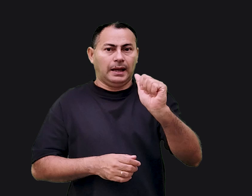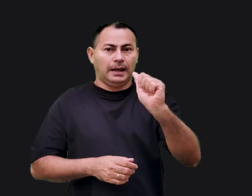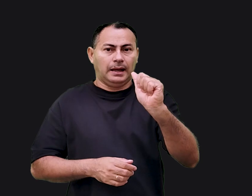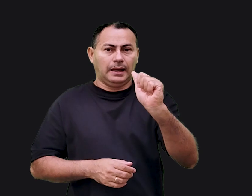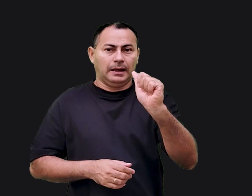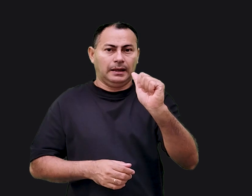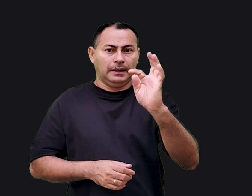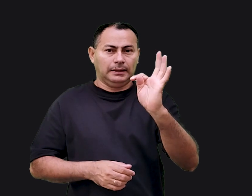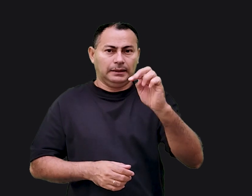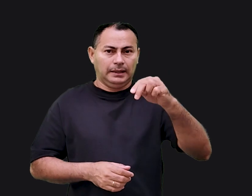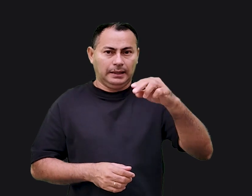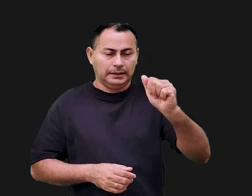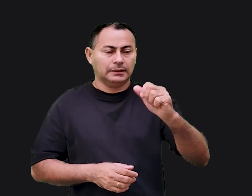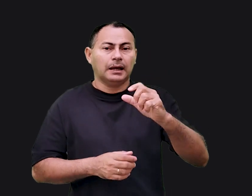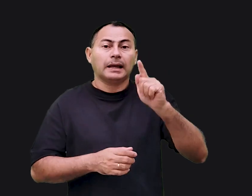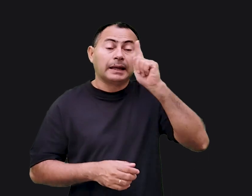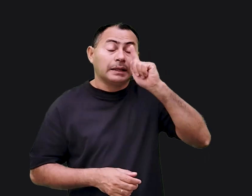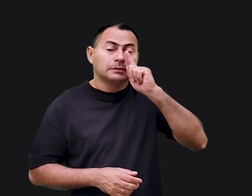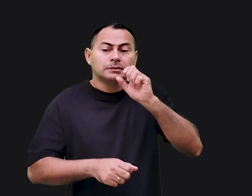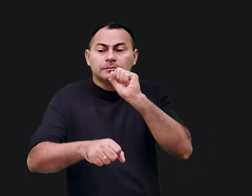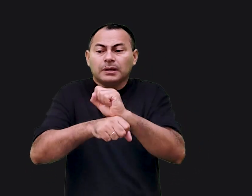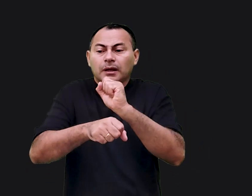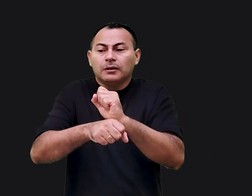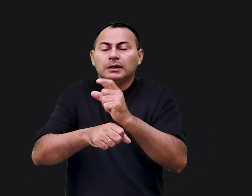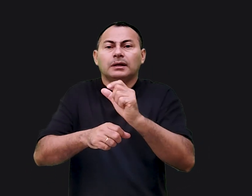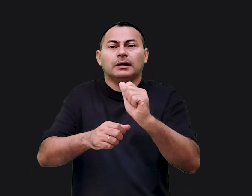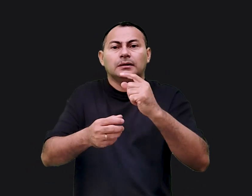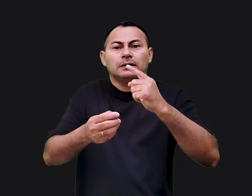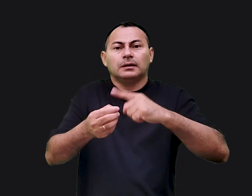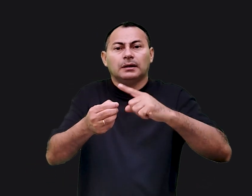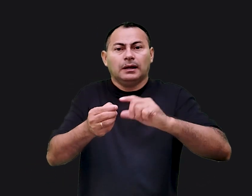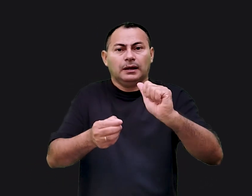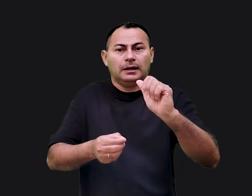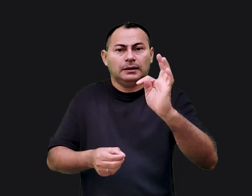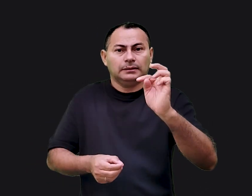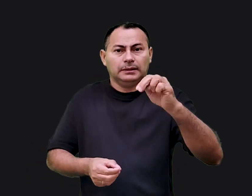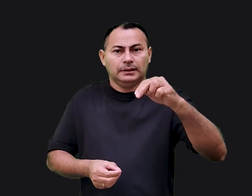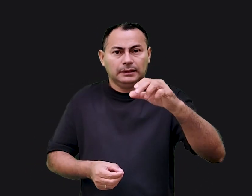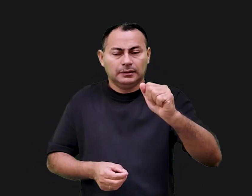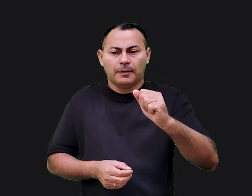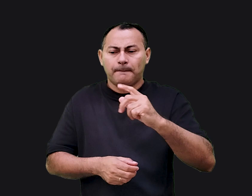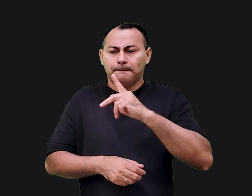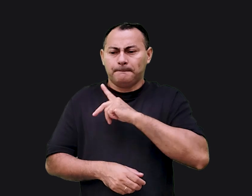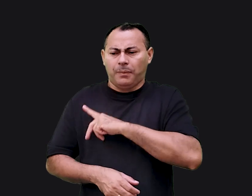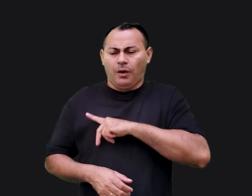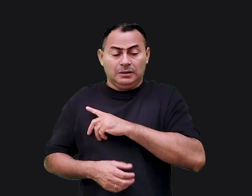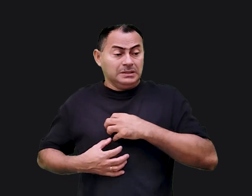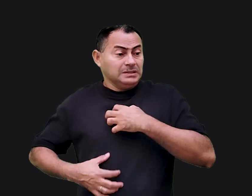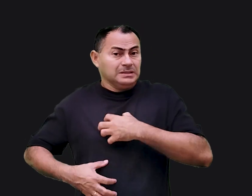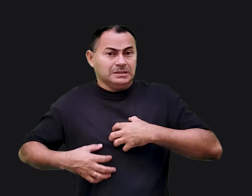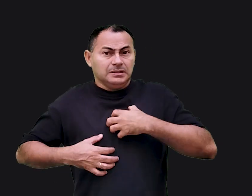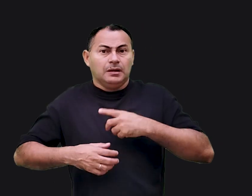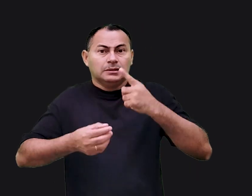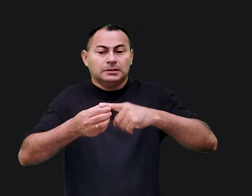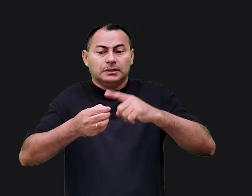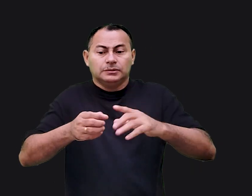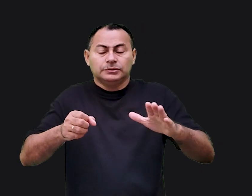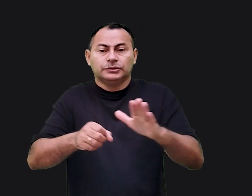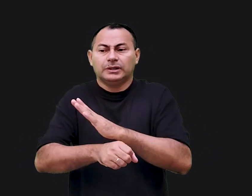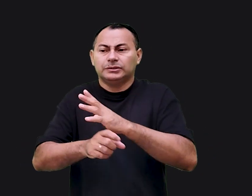na Grécia enquanto esperava por eles em Atenas Paulo ficou profundamente indignado ao ver que a cidade estava cheia de